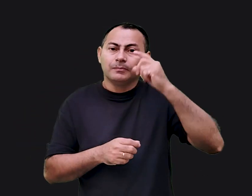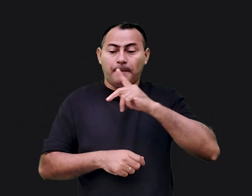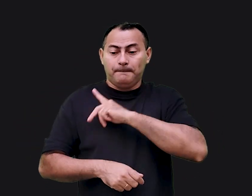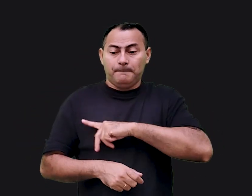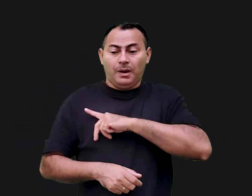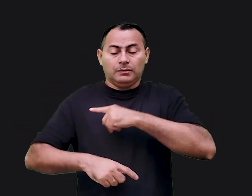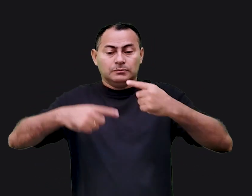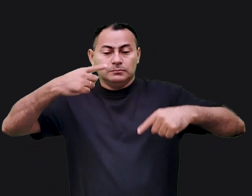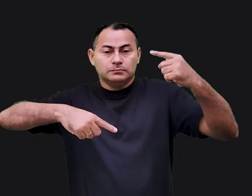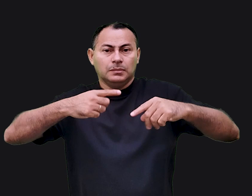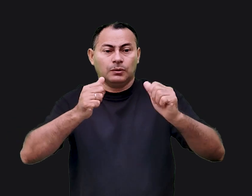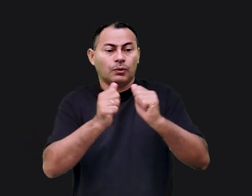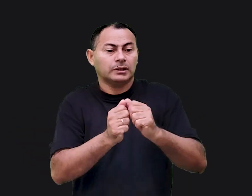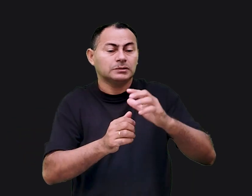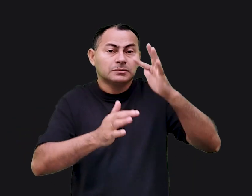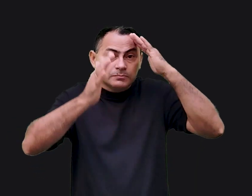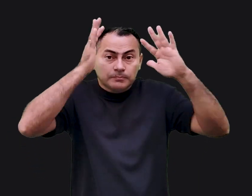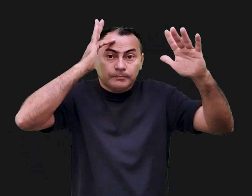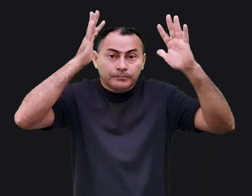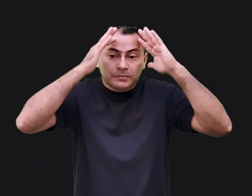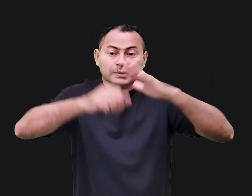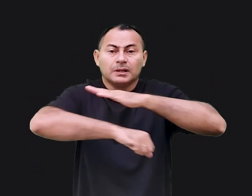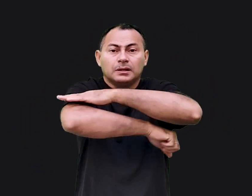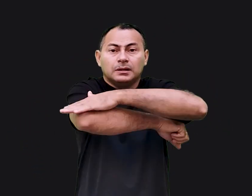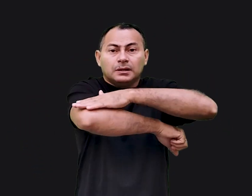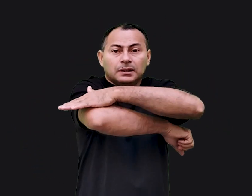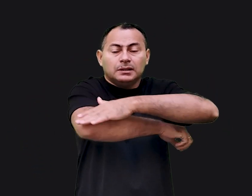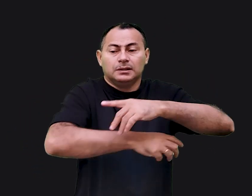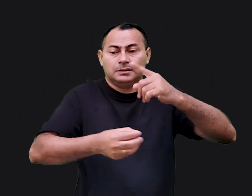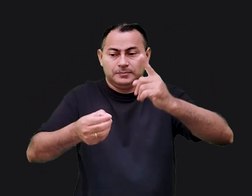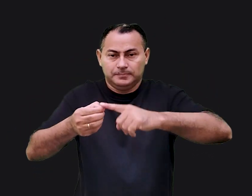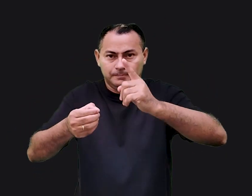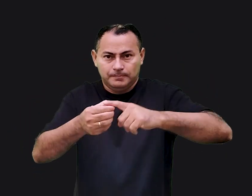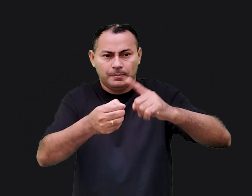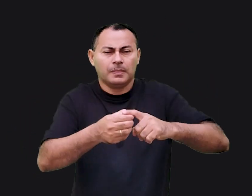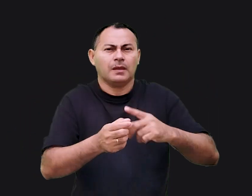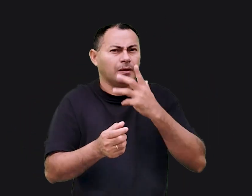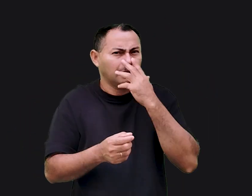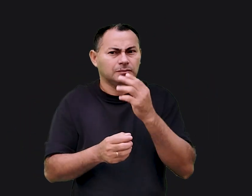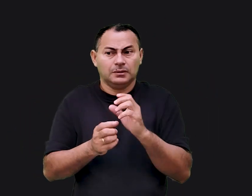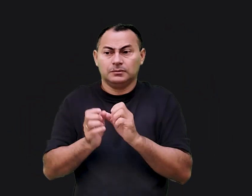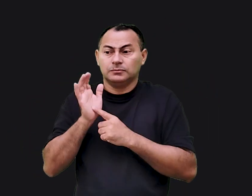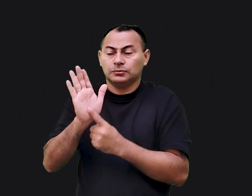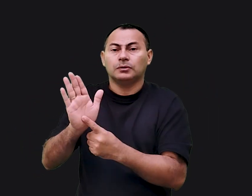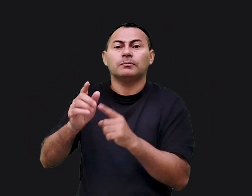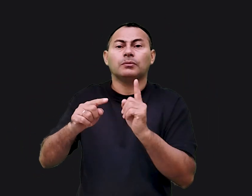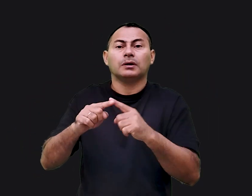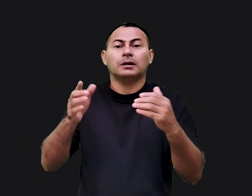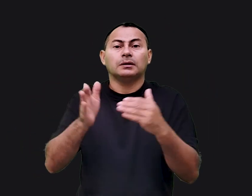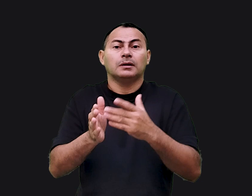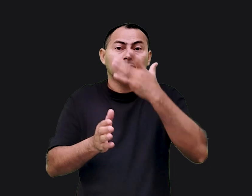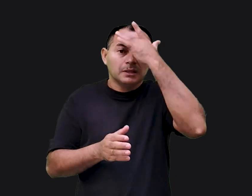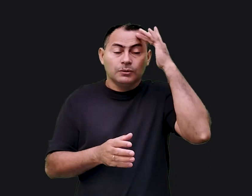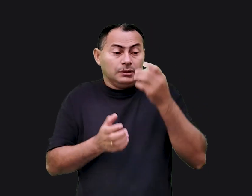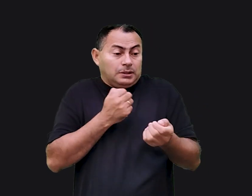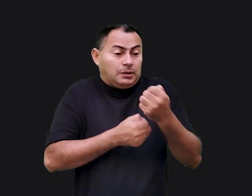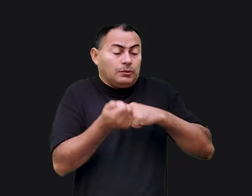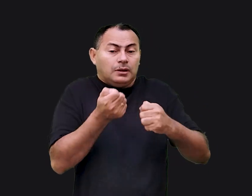discutia e debatia com aqueles filósofos nas praças da cidade ele deve ter impressionado porque até os homens de negócios os